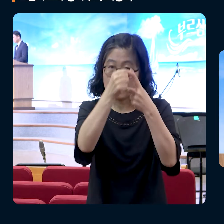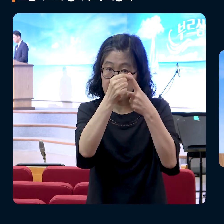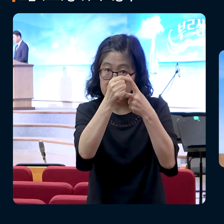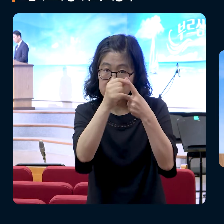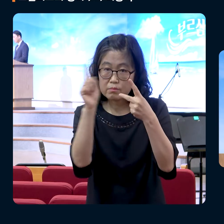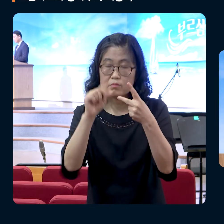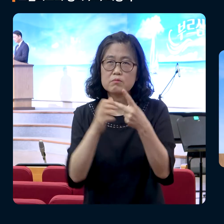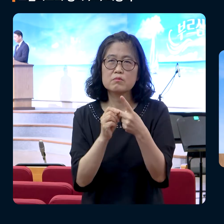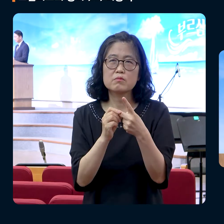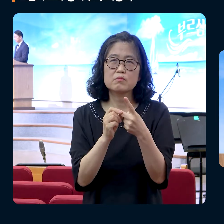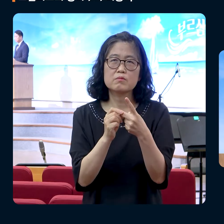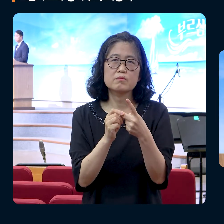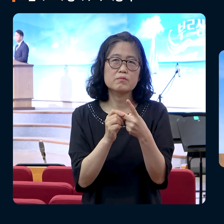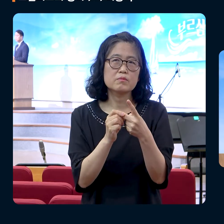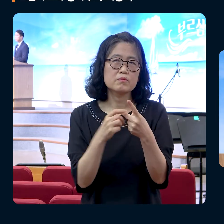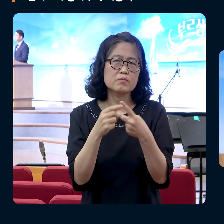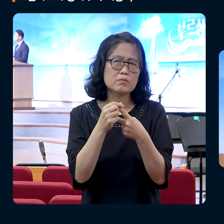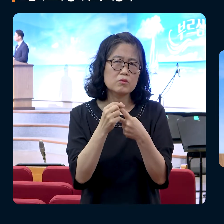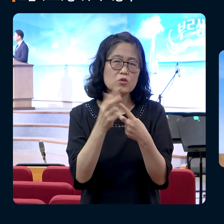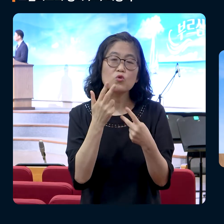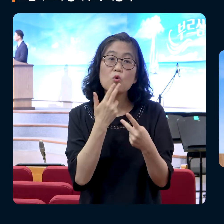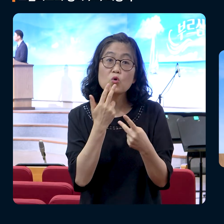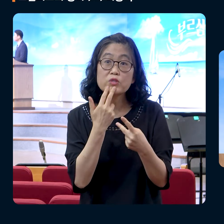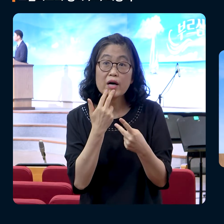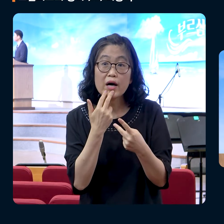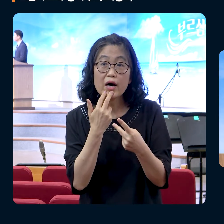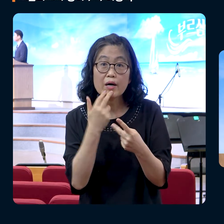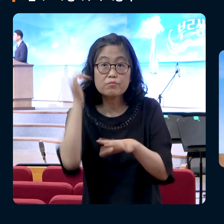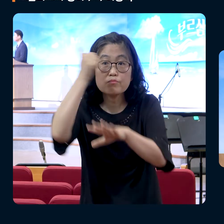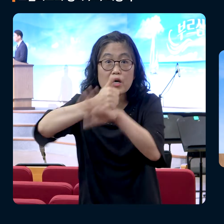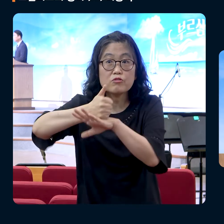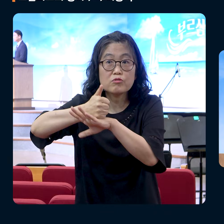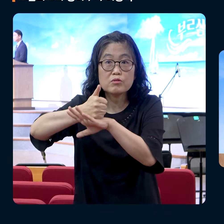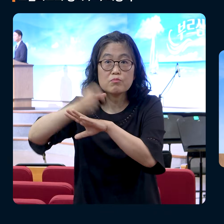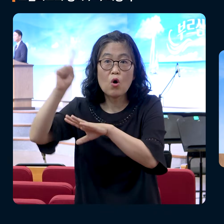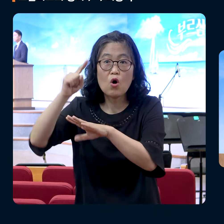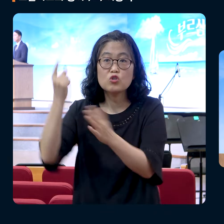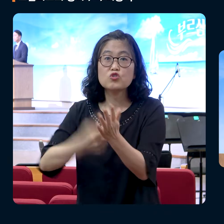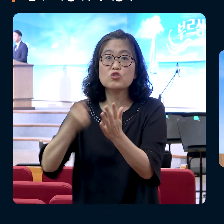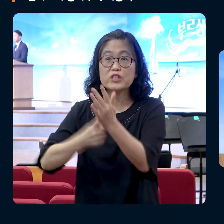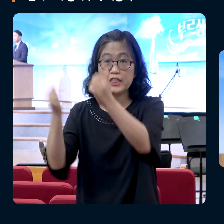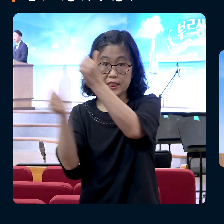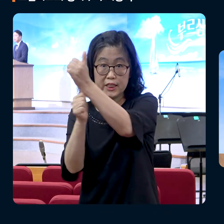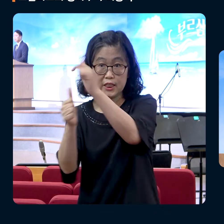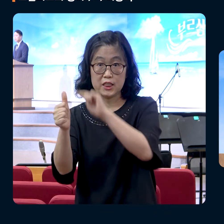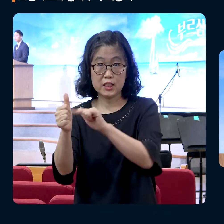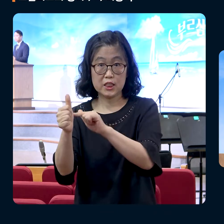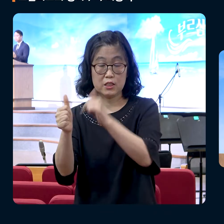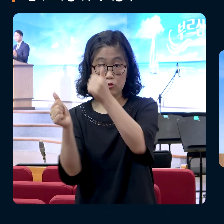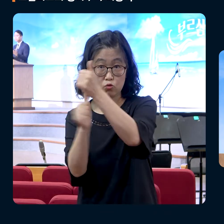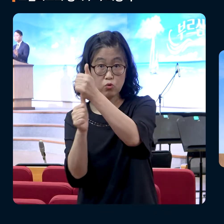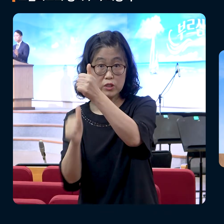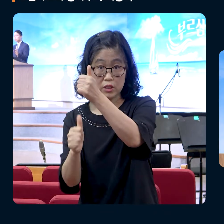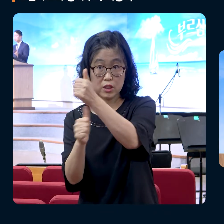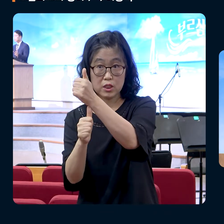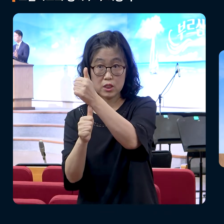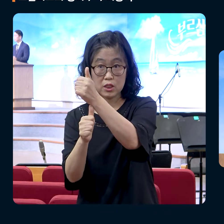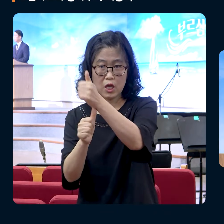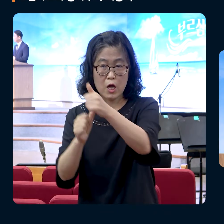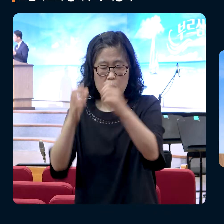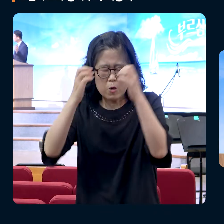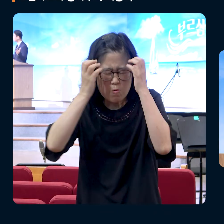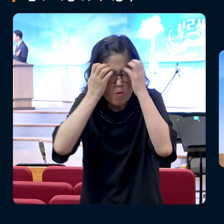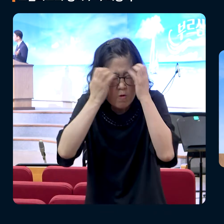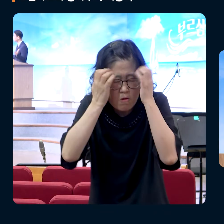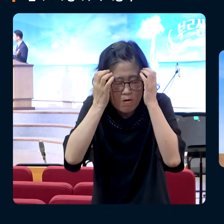뭐였냐면 오해인데, 요셉이 나중에 뭐가 되죠? 총리가 되잖아요. 그죠? 그 십수년 좀